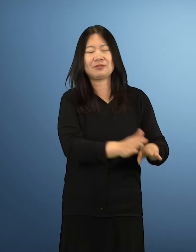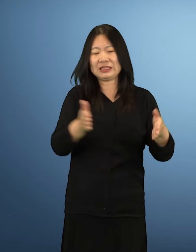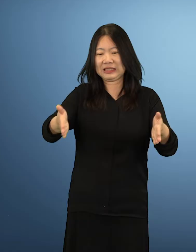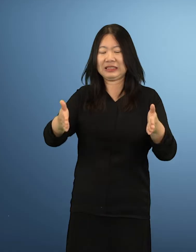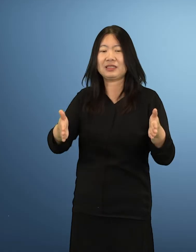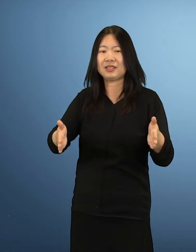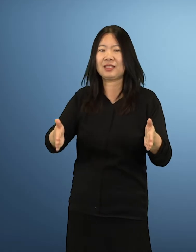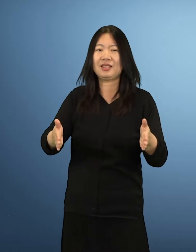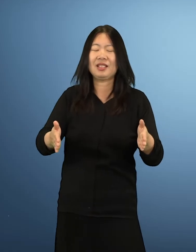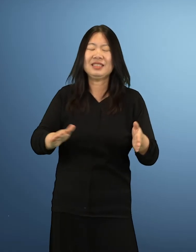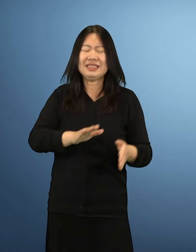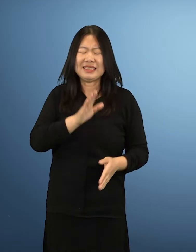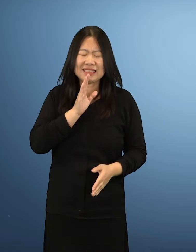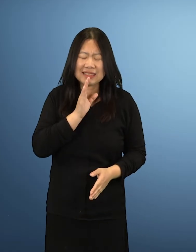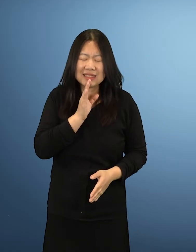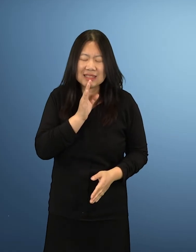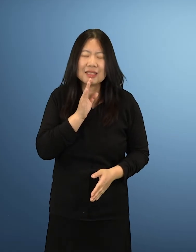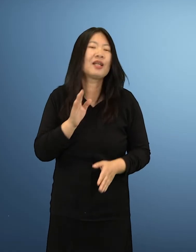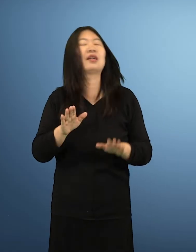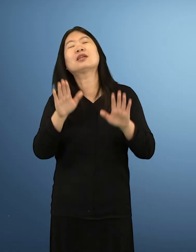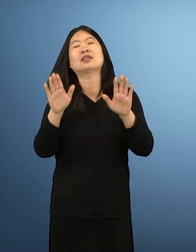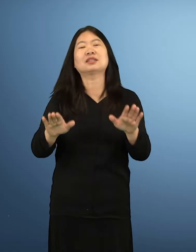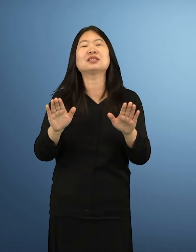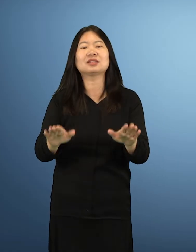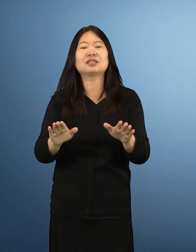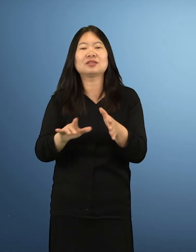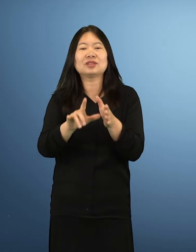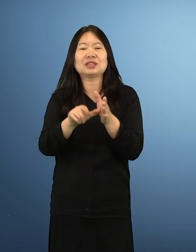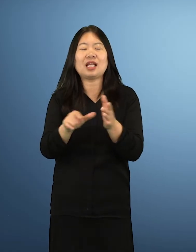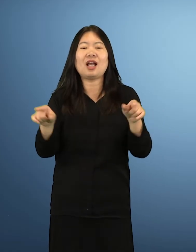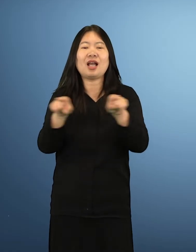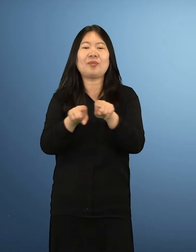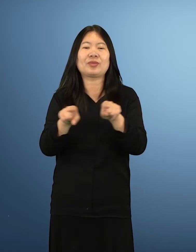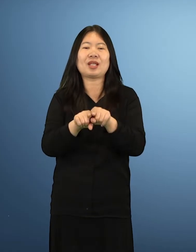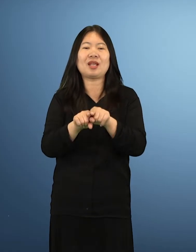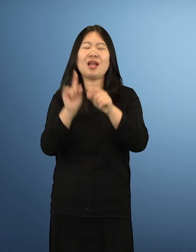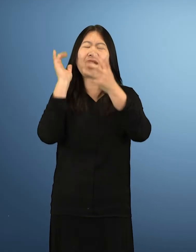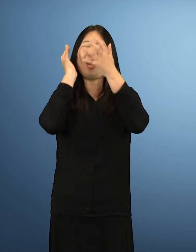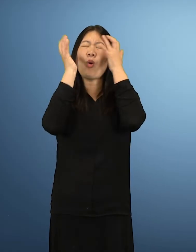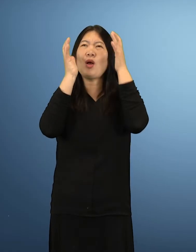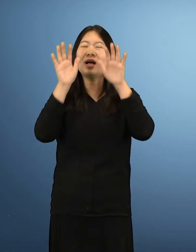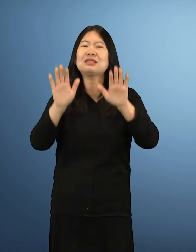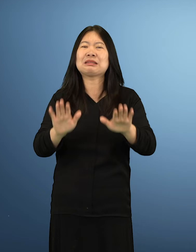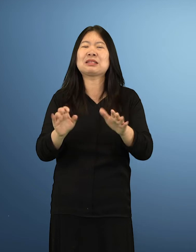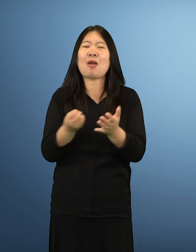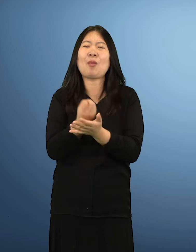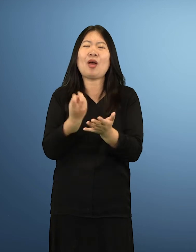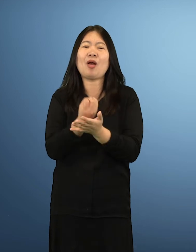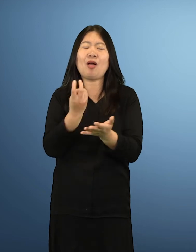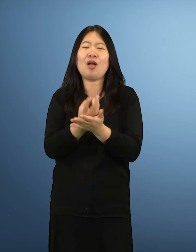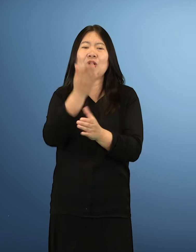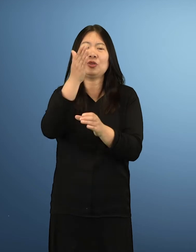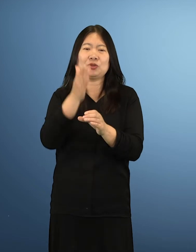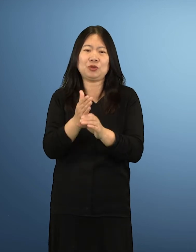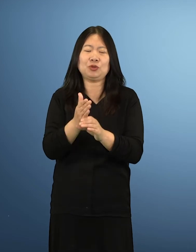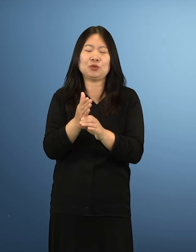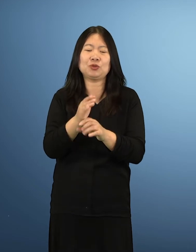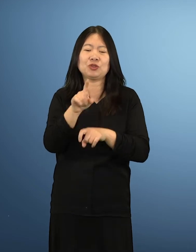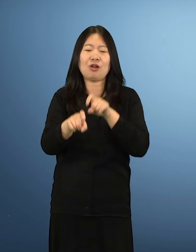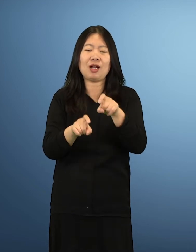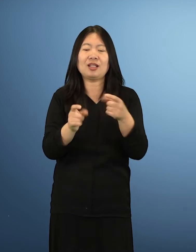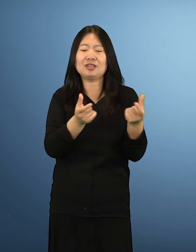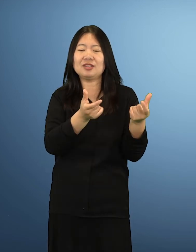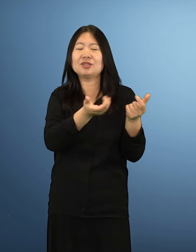어간에 정말 이 시대를 함께 혼란스럽게 지금 끙끙거리고 걸어가고 있는